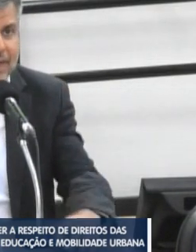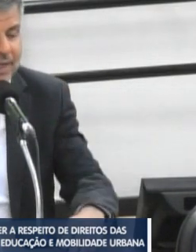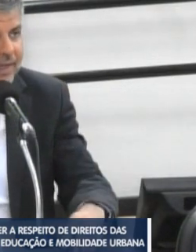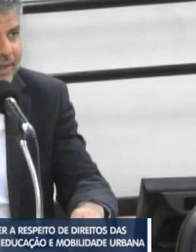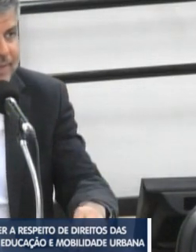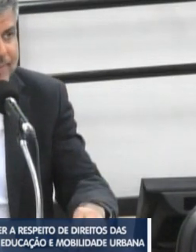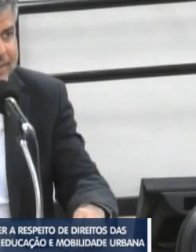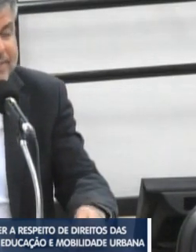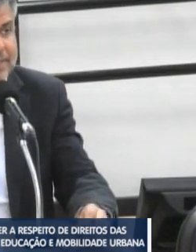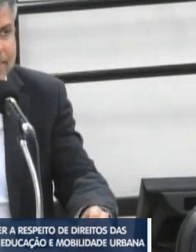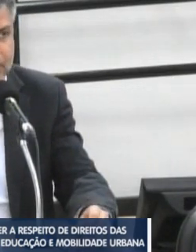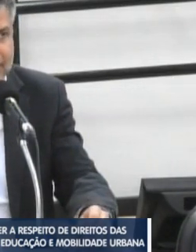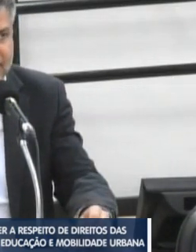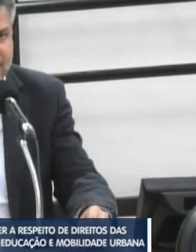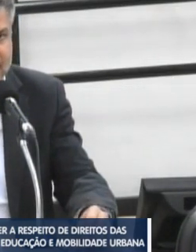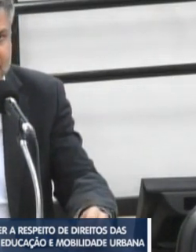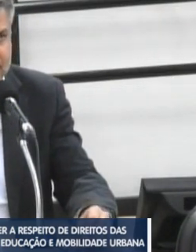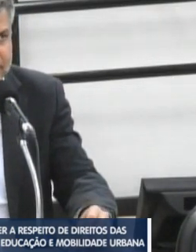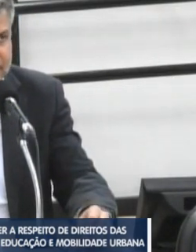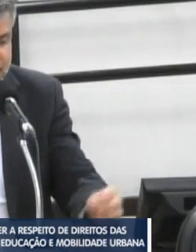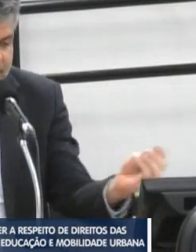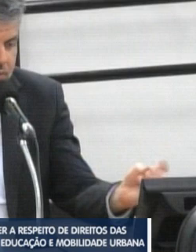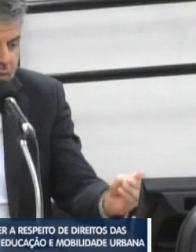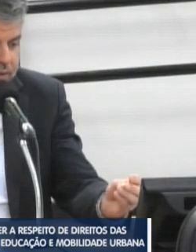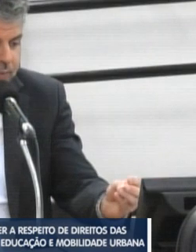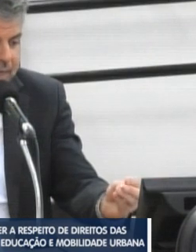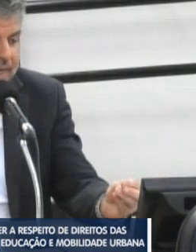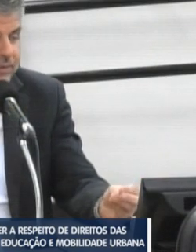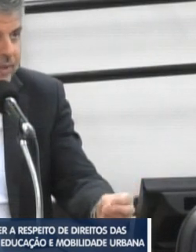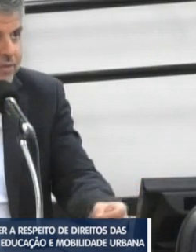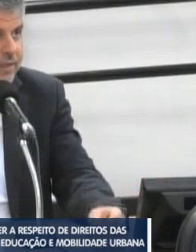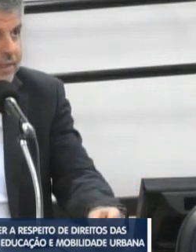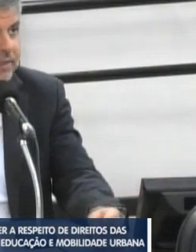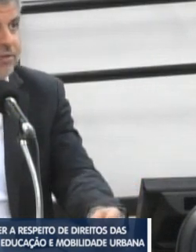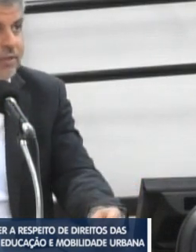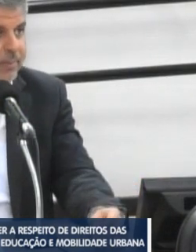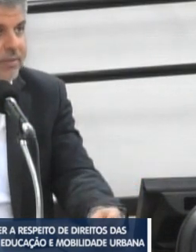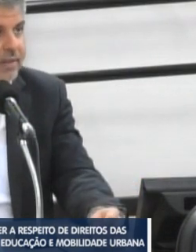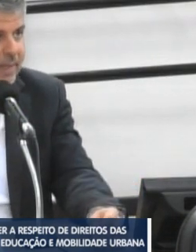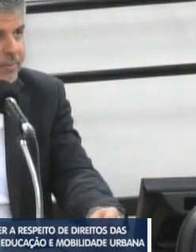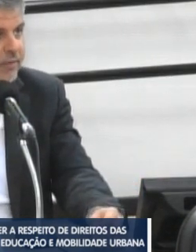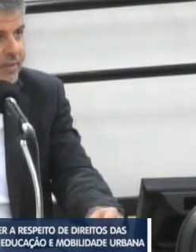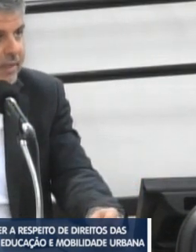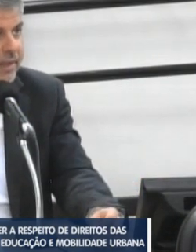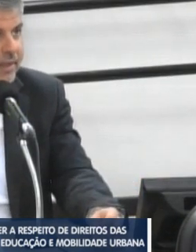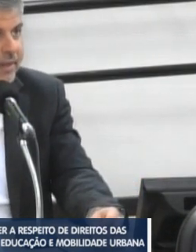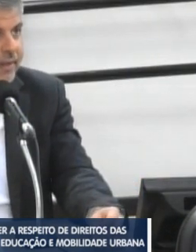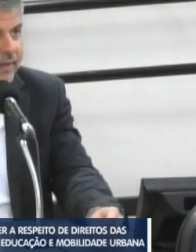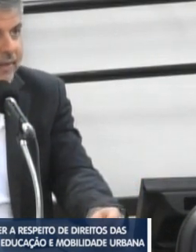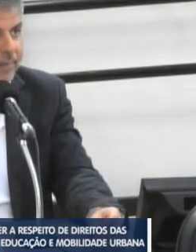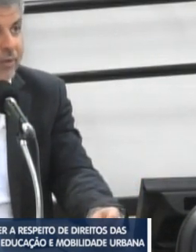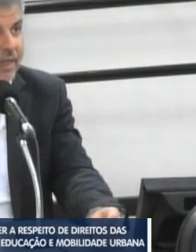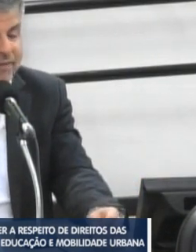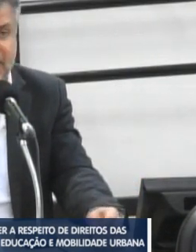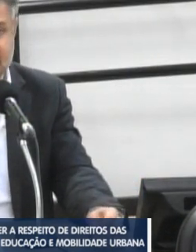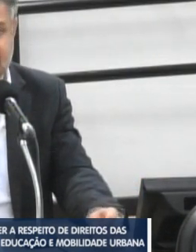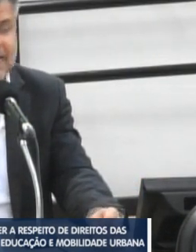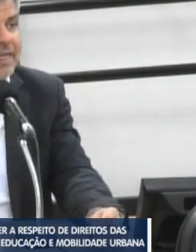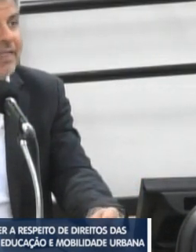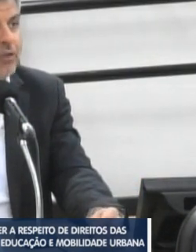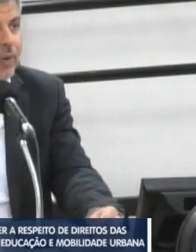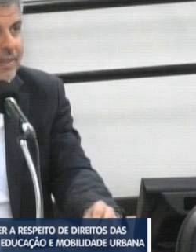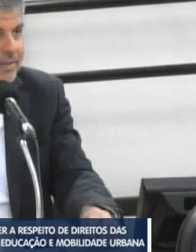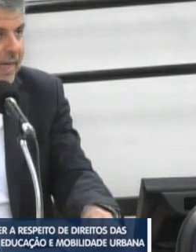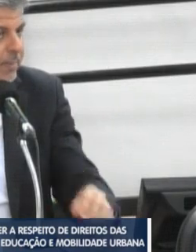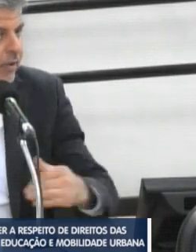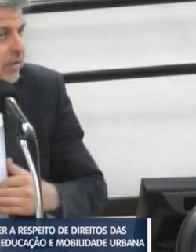que sabe do que está falando. E eu concordo com o Renato, eu acho que de tempos em tempos você poderia vir nessa